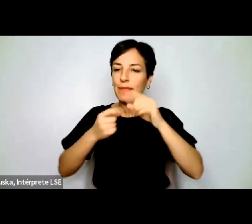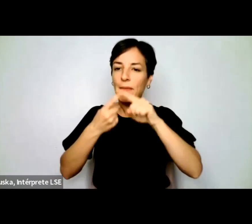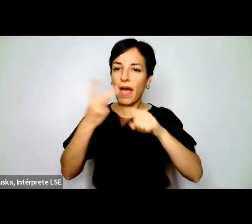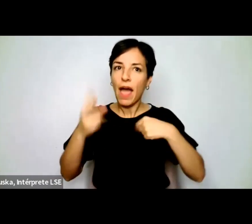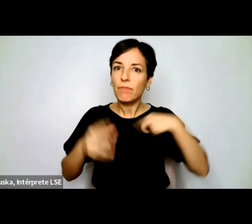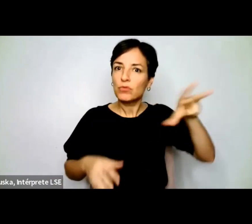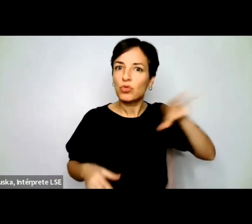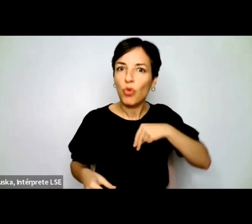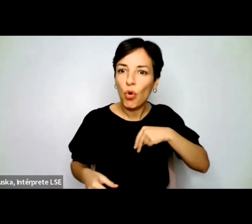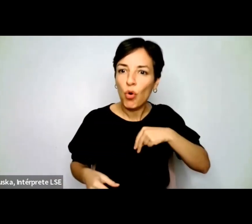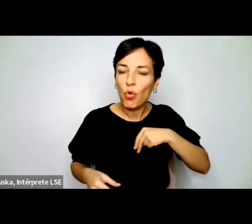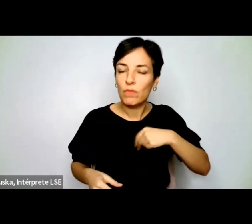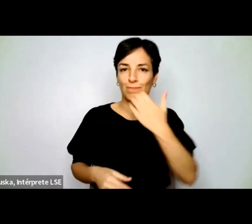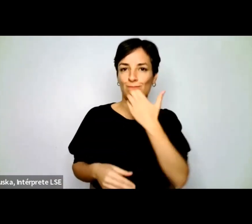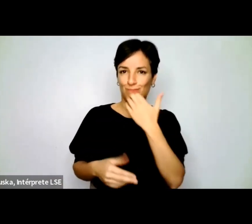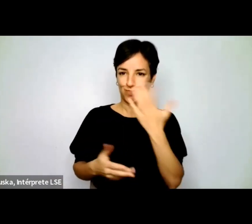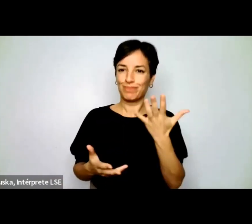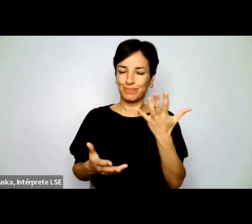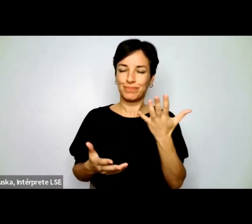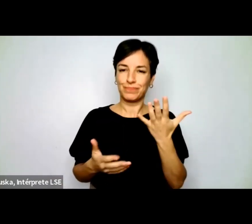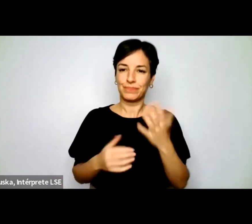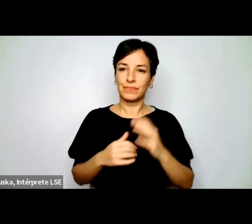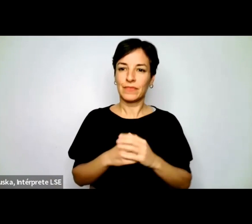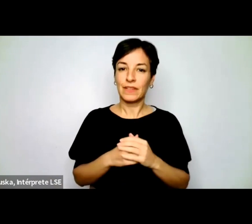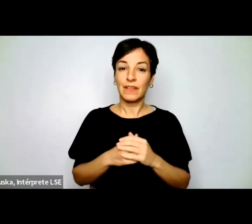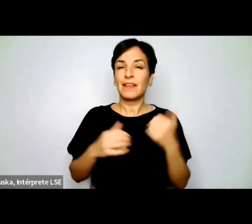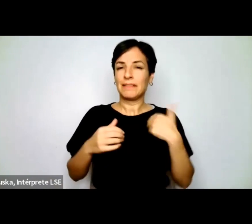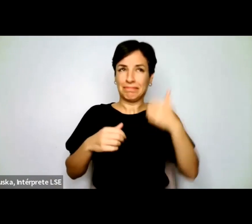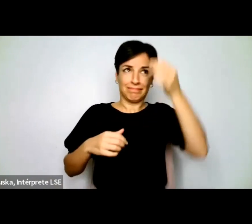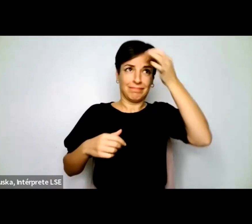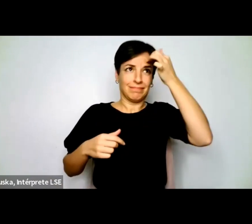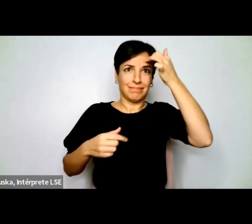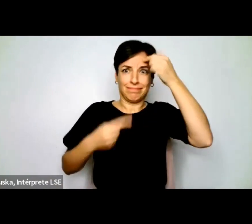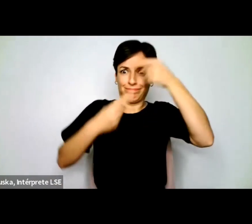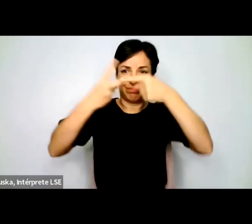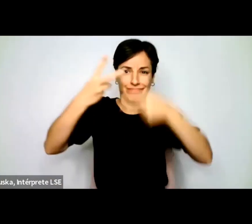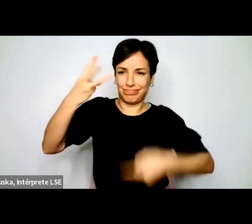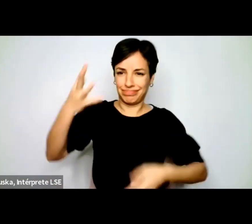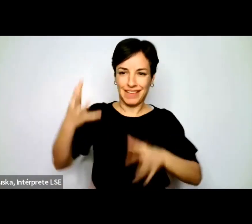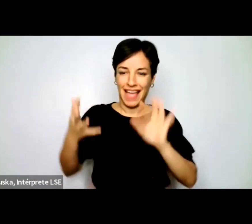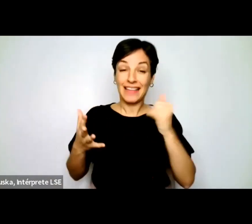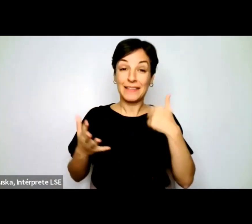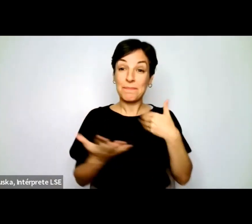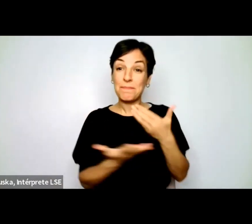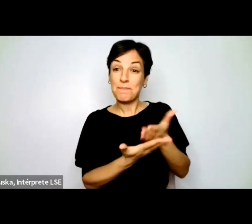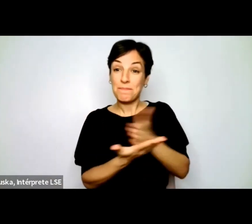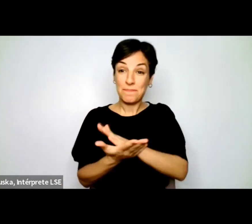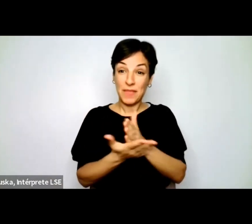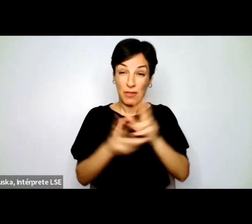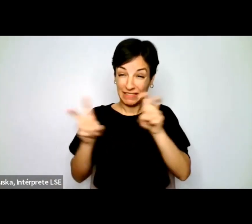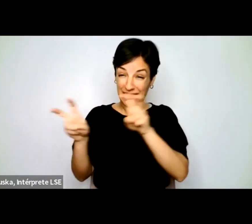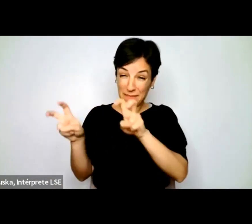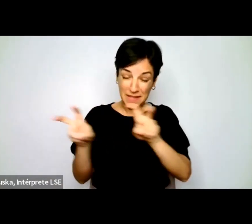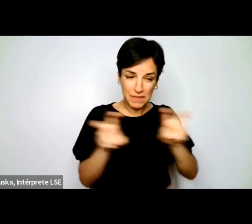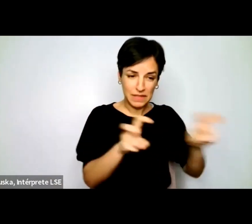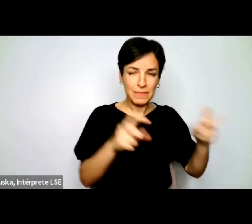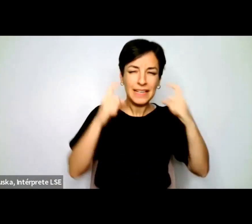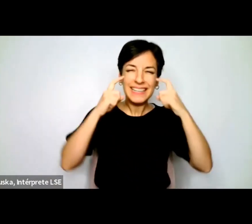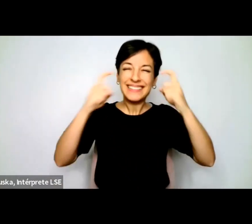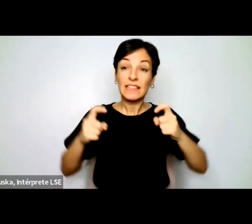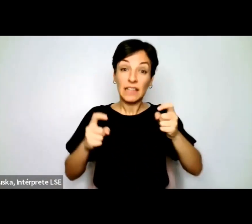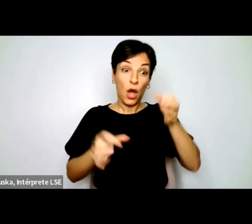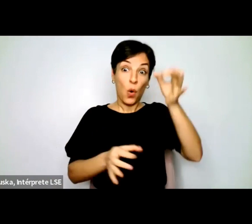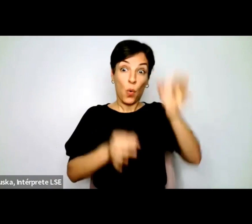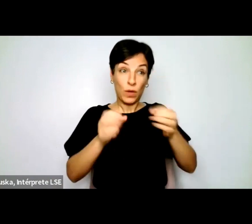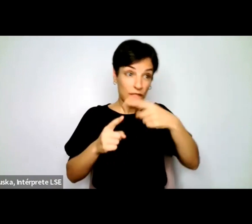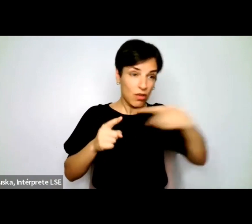especial. En fin, todo lo que se os ocurra. La verdad es que con mediación podemos intentar solucionar antes de ir al